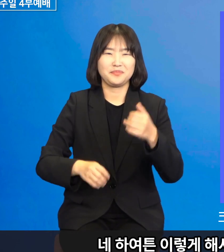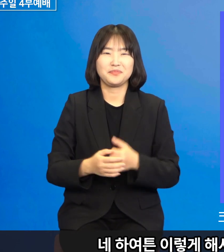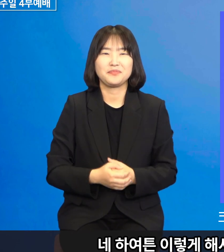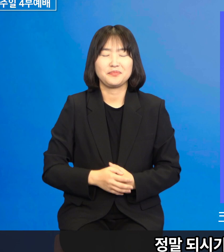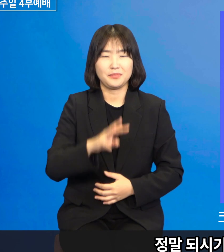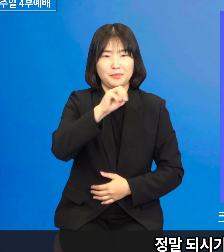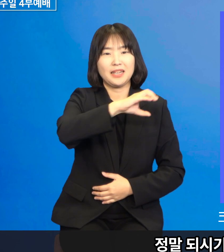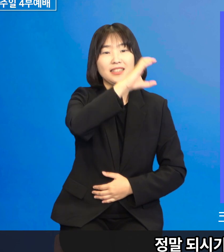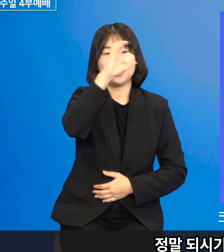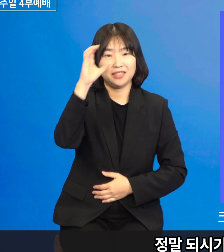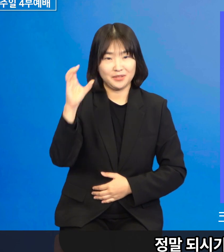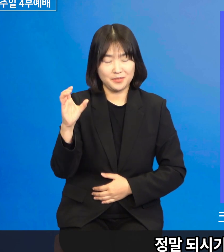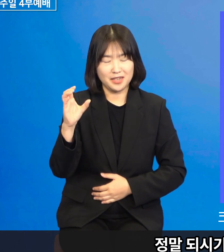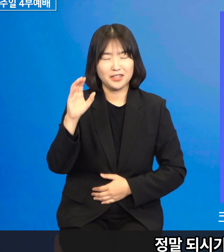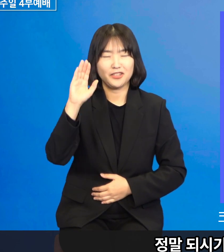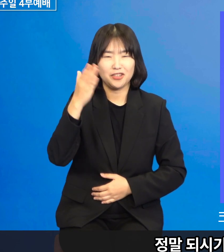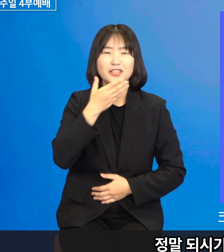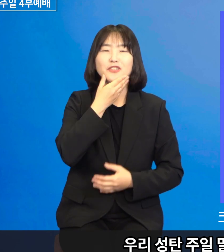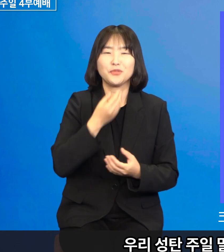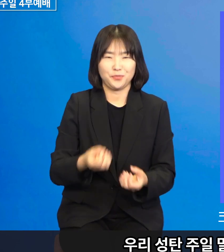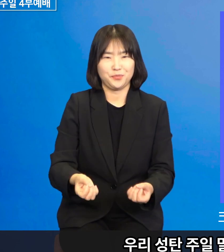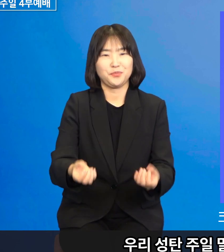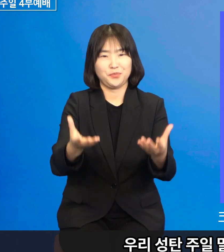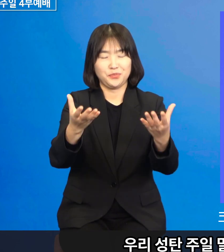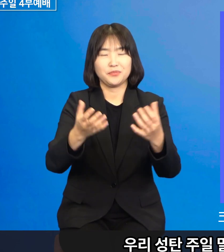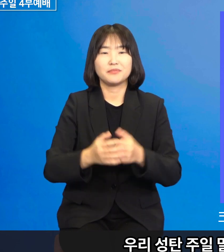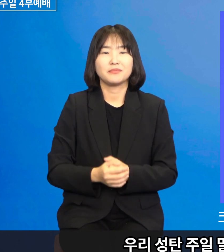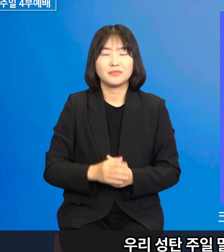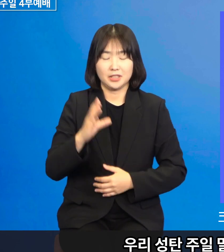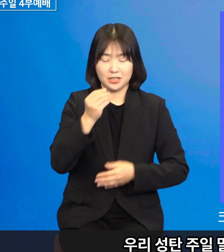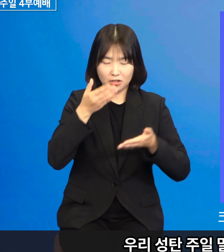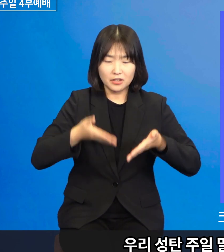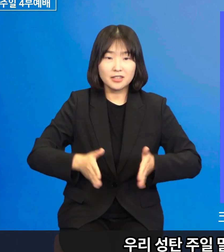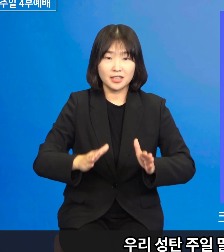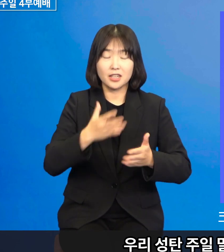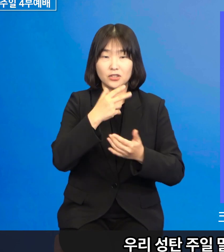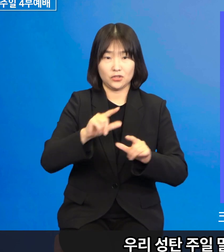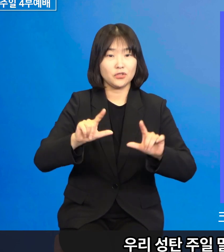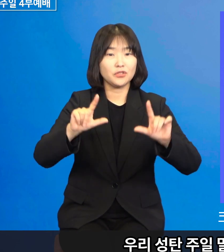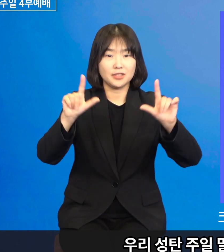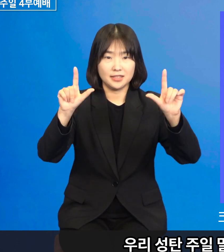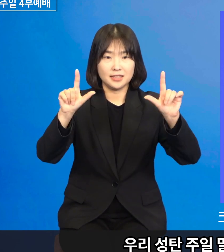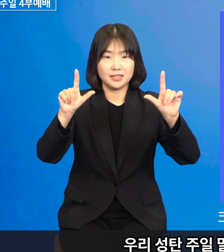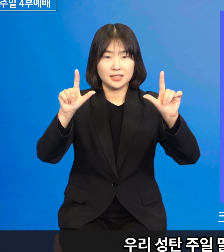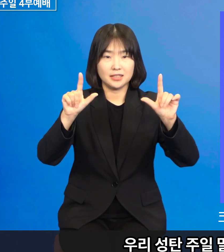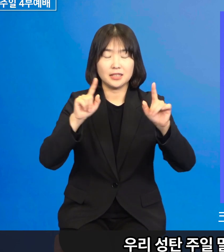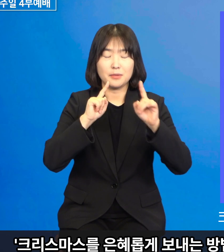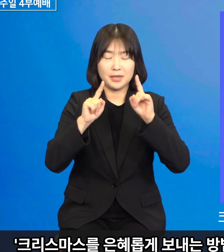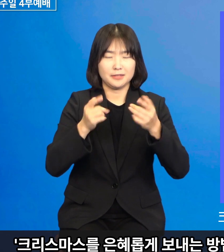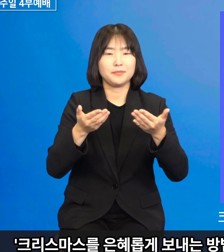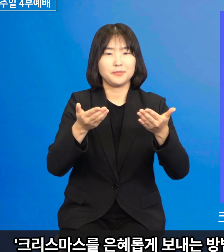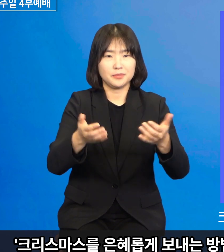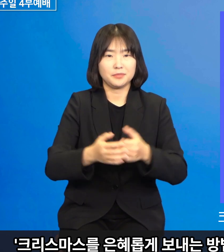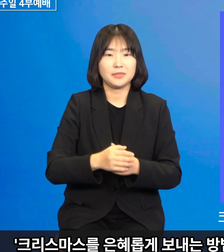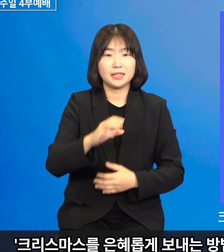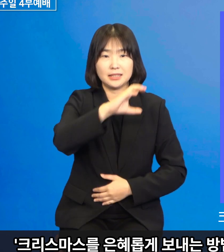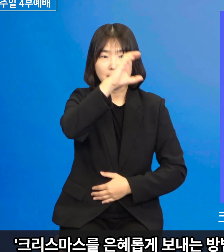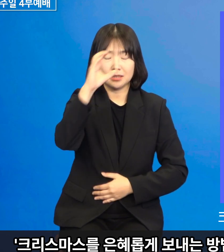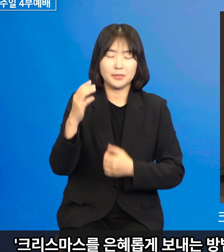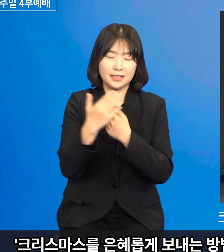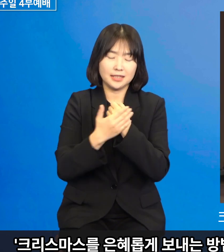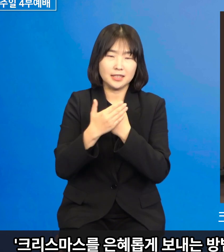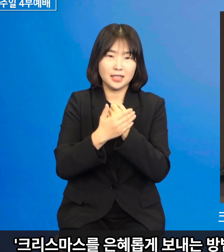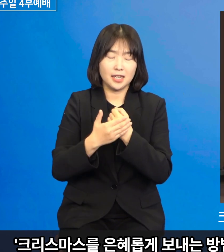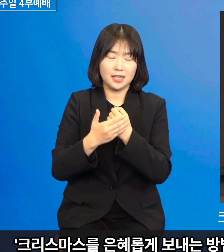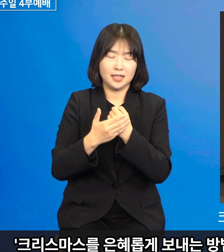크리스마스 정말 되시기를 축복합니다. 우리 성탄 주일 말씀을 나누겠습니다. 크리스마스를